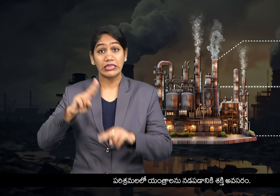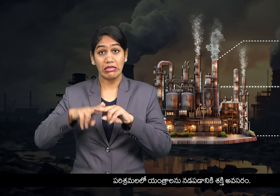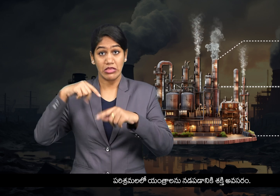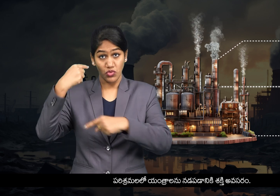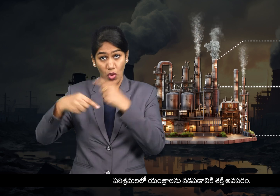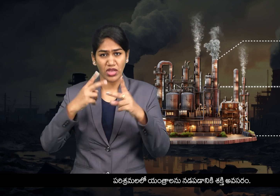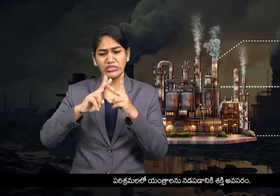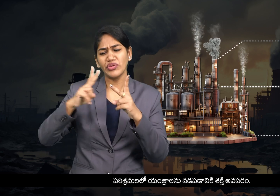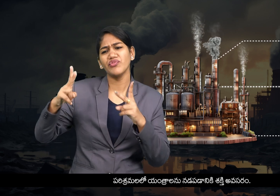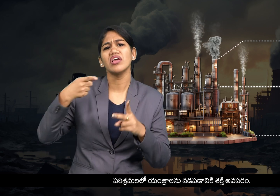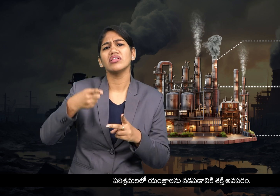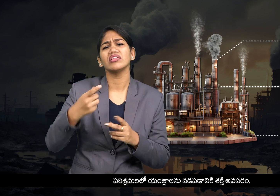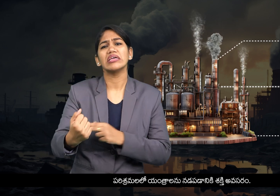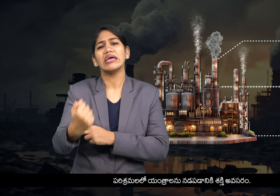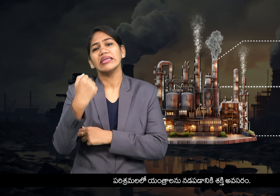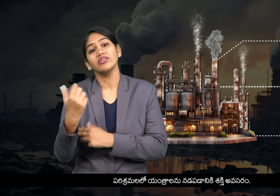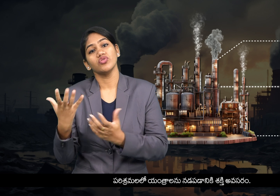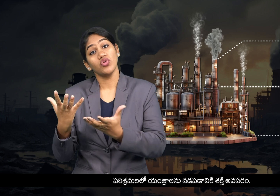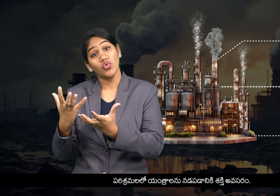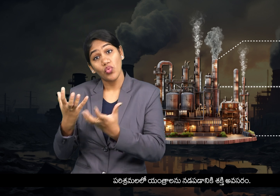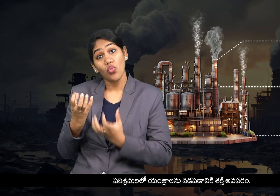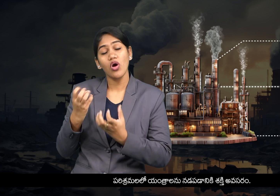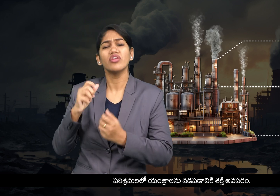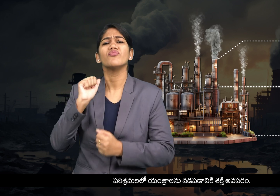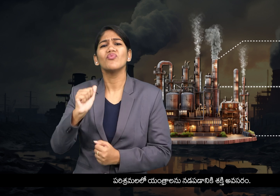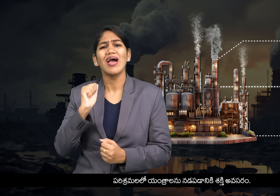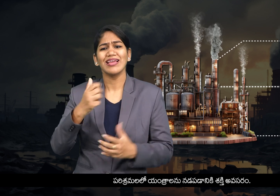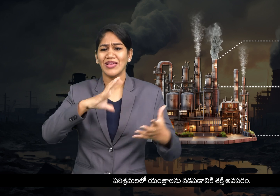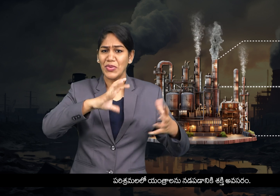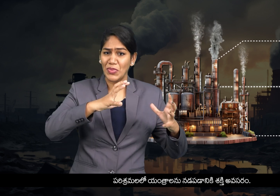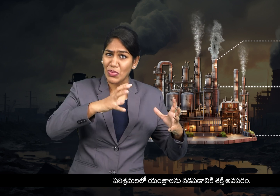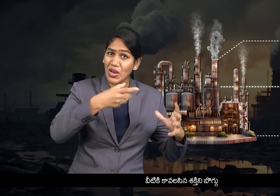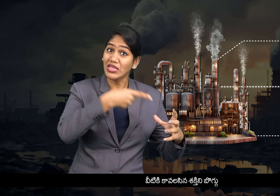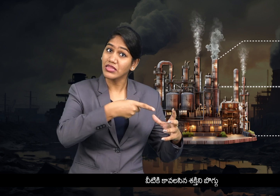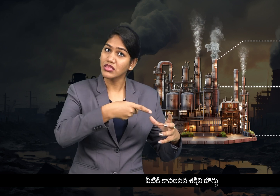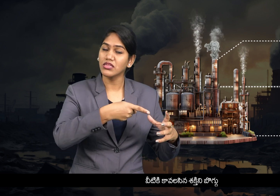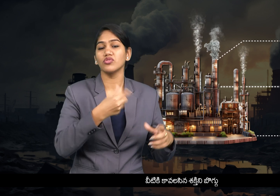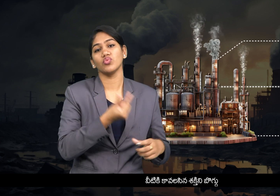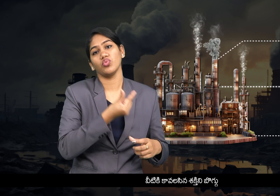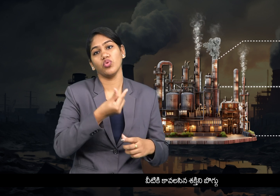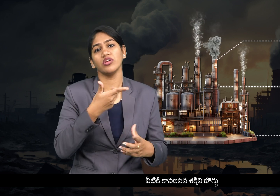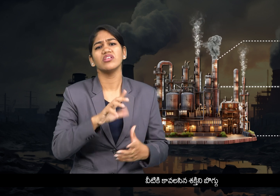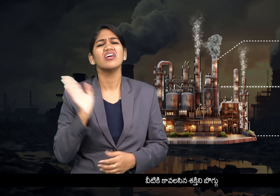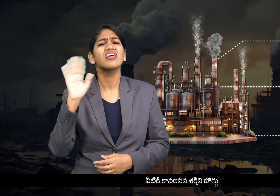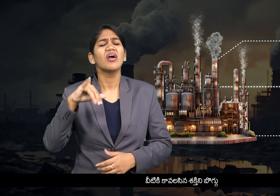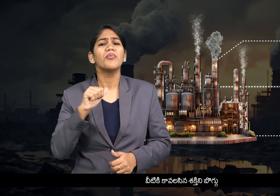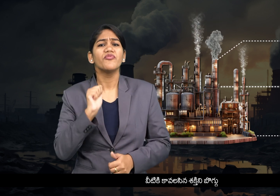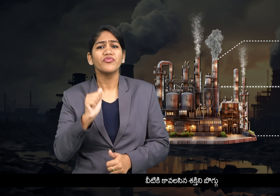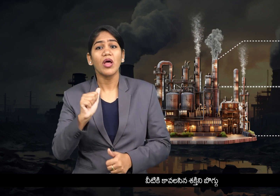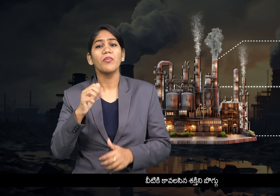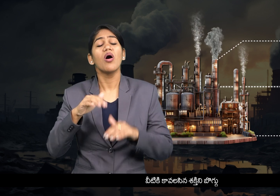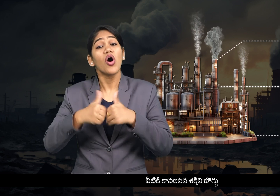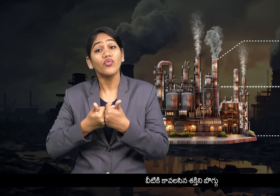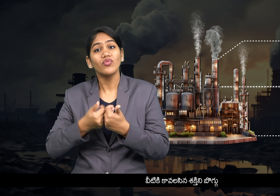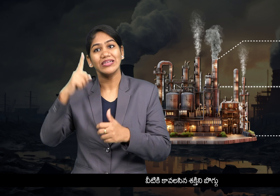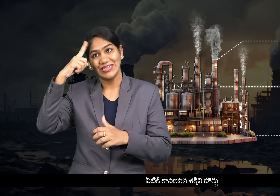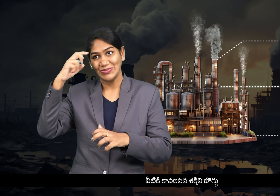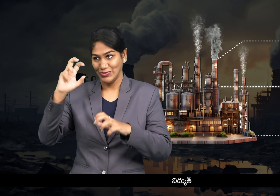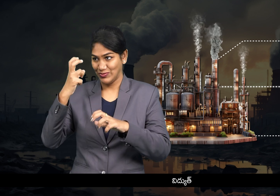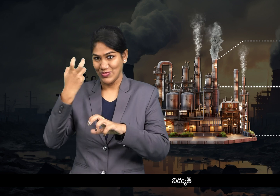పరిశ్రమలలో యంత్రాలను నడపడానికి శక్తి అవసరం. వీటికి కావలసిన శక్తిని బొగ్గు,